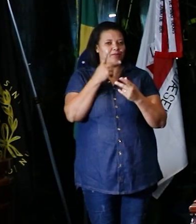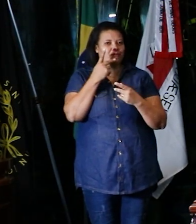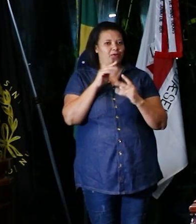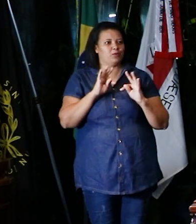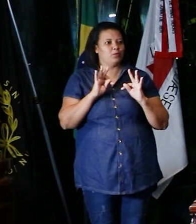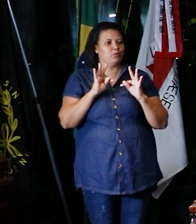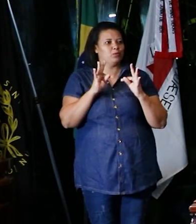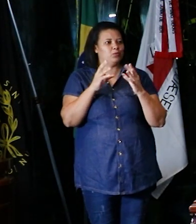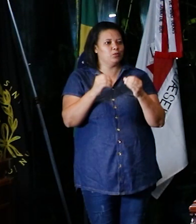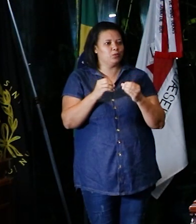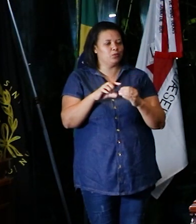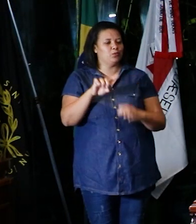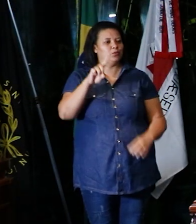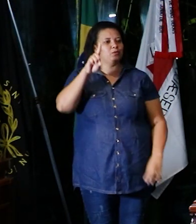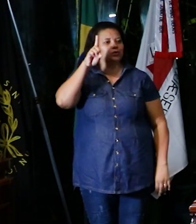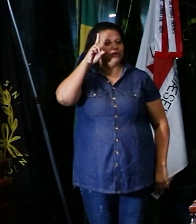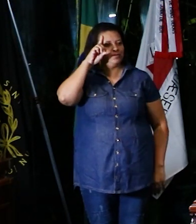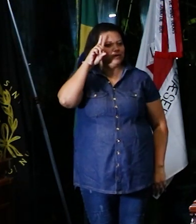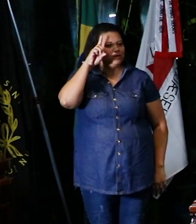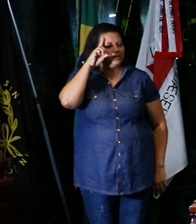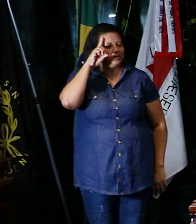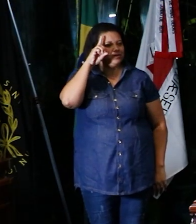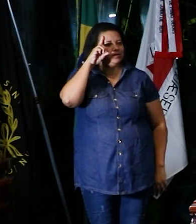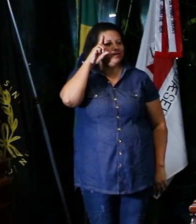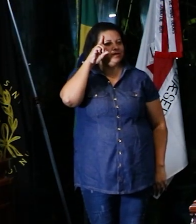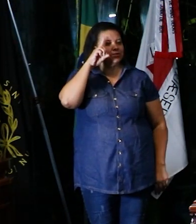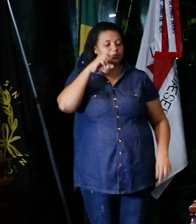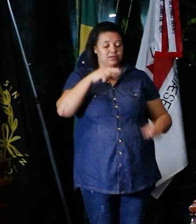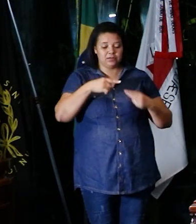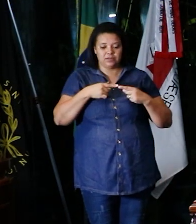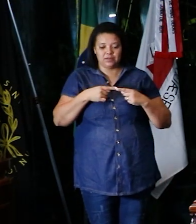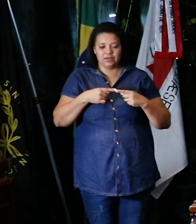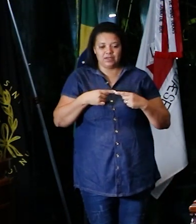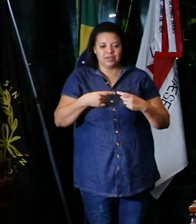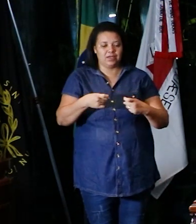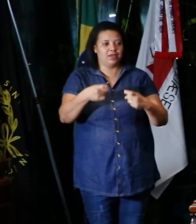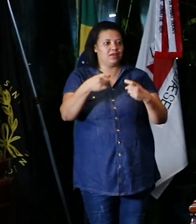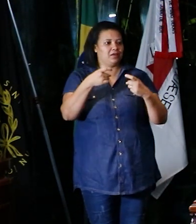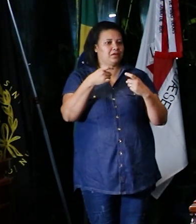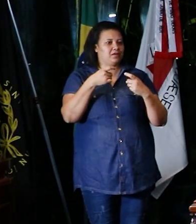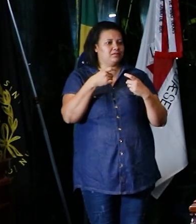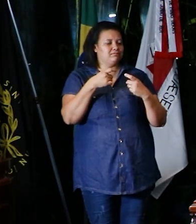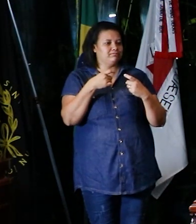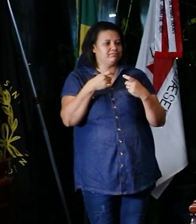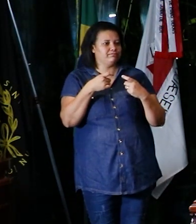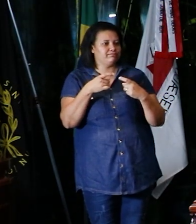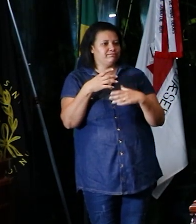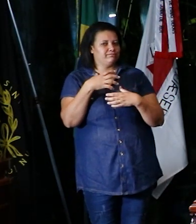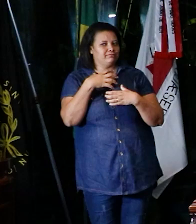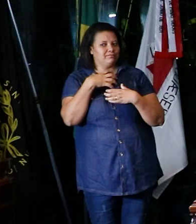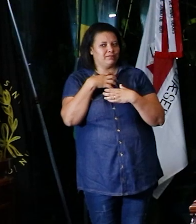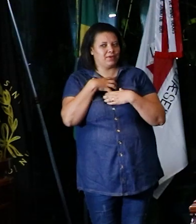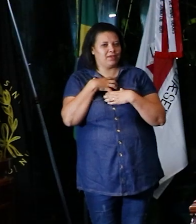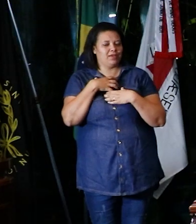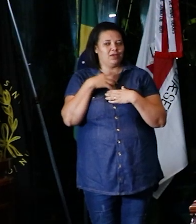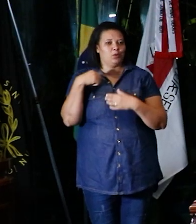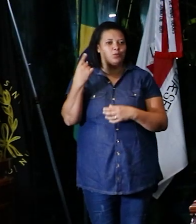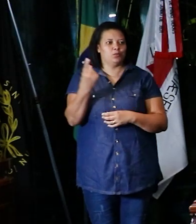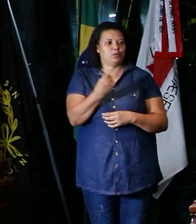tudo, né? do dia a dia, da guerra, dos grandes sentimentos que a